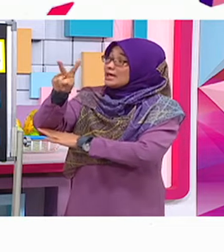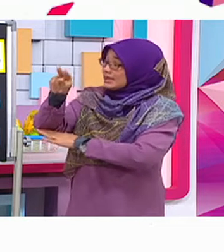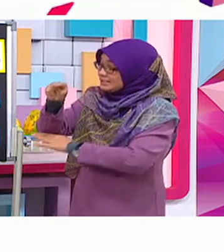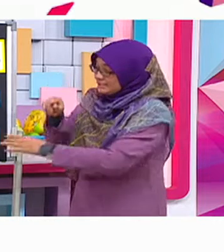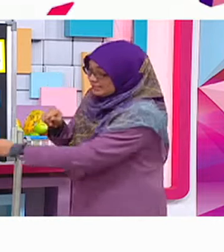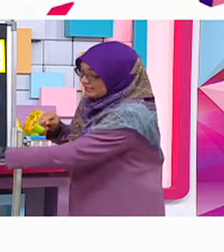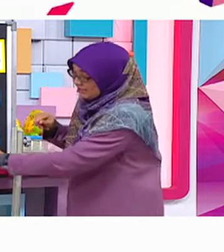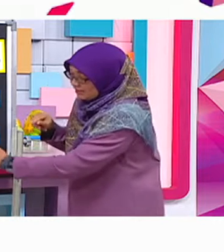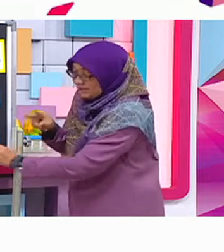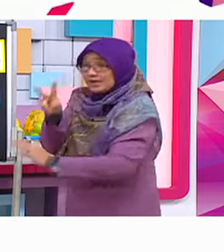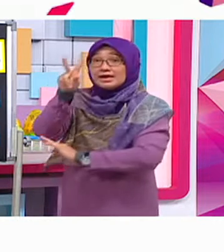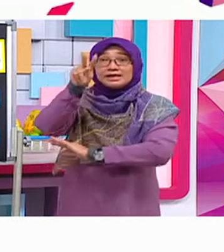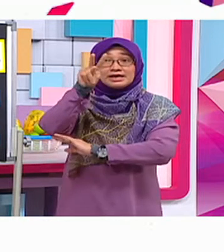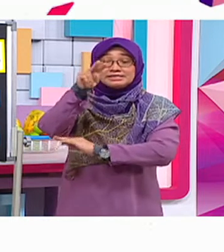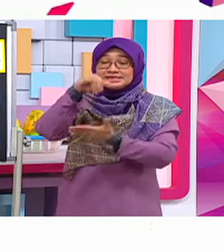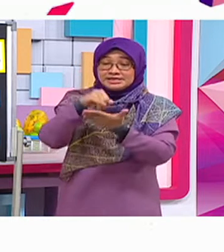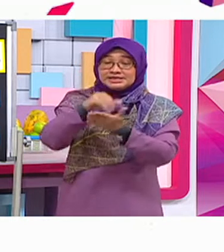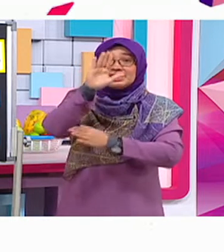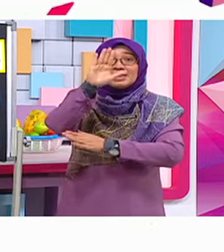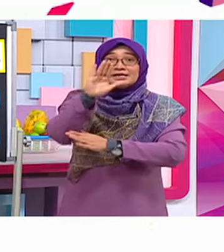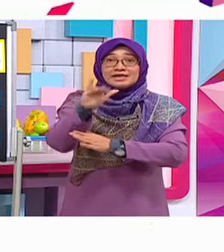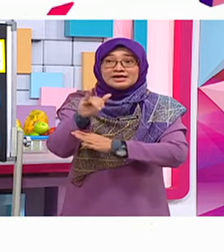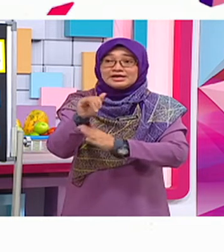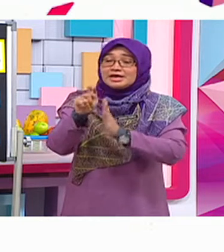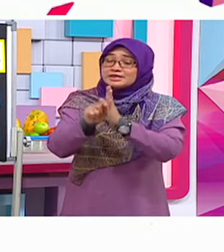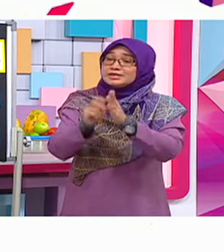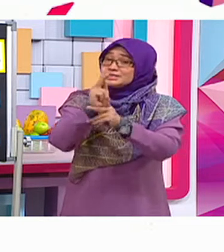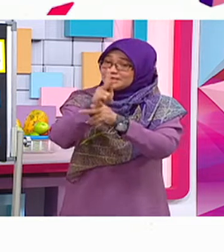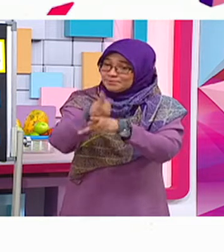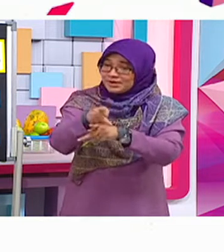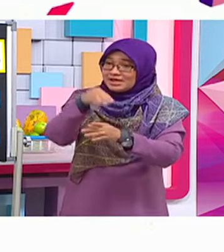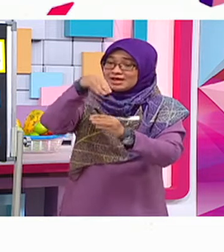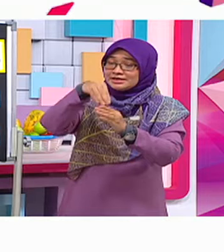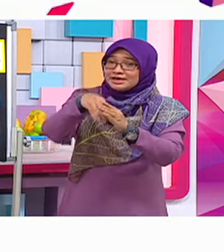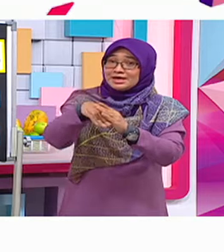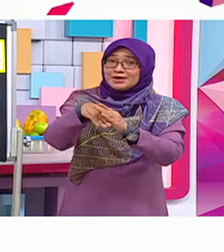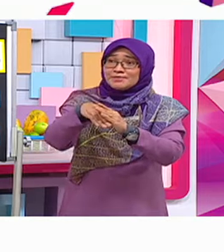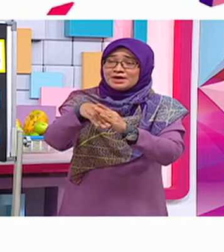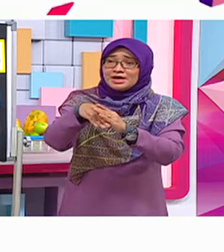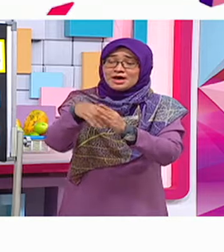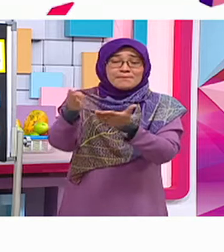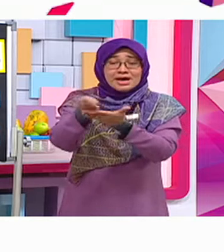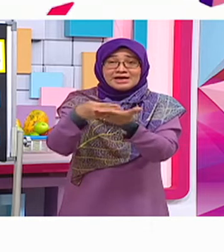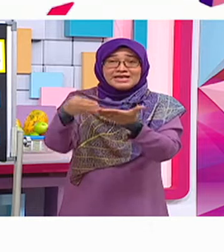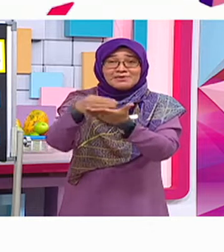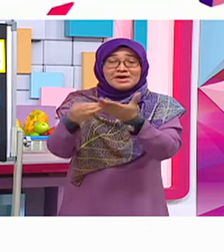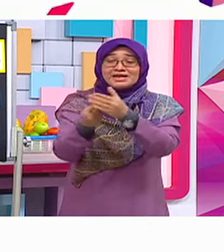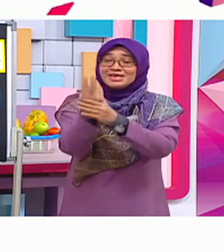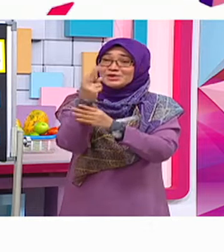hanci nih oke kanji ini yang tersimpan dalam bahagian-bahagian